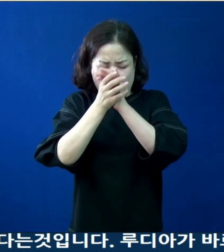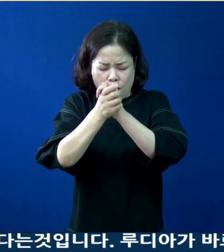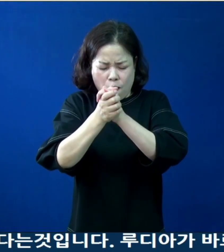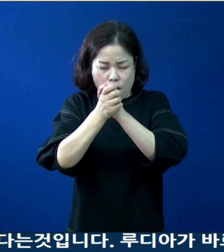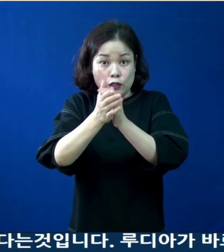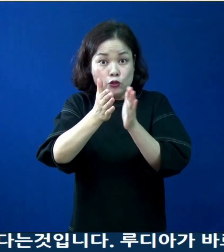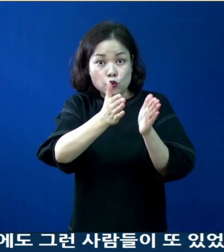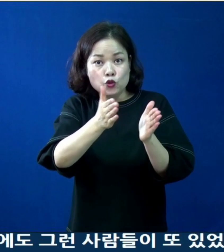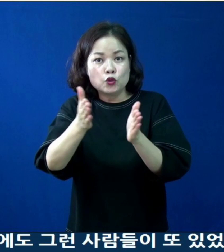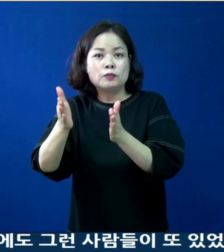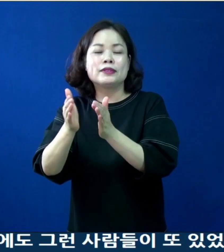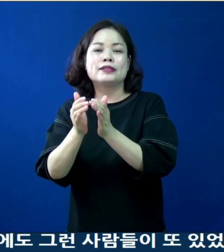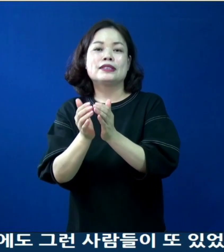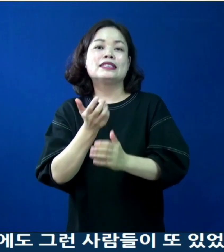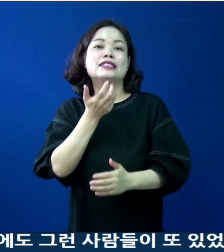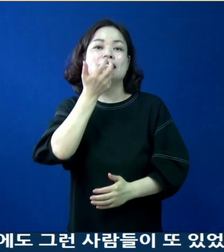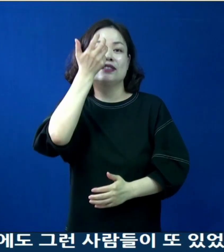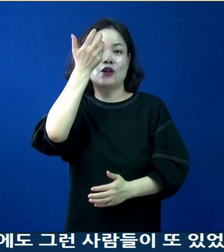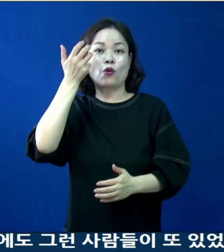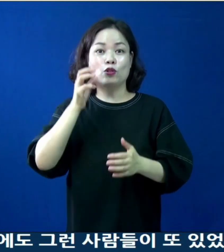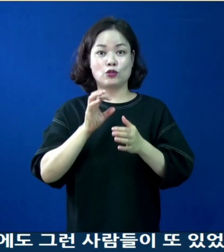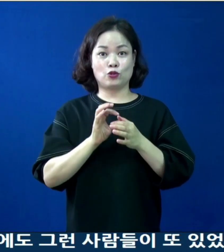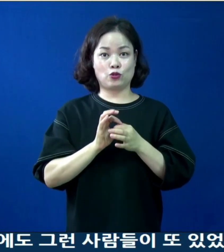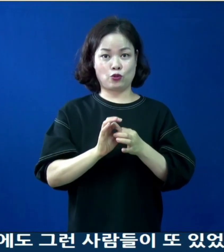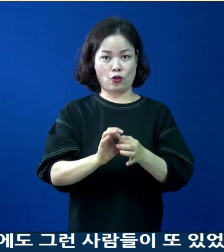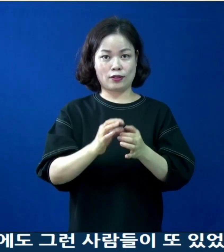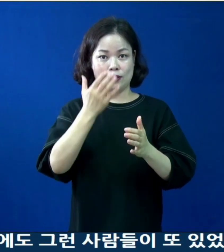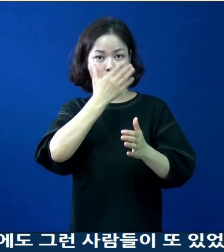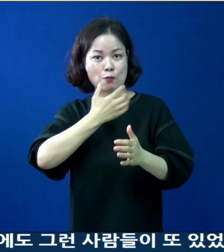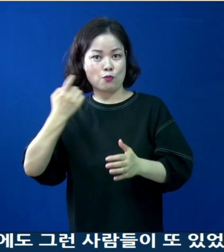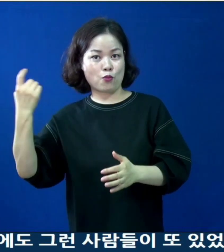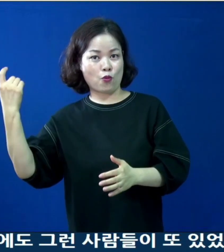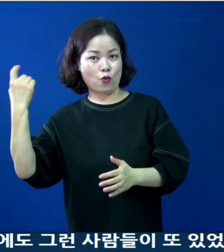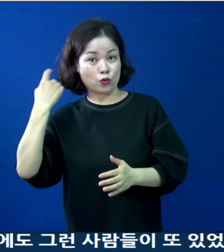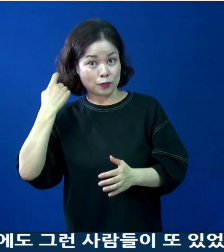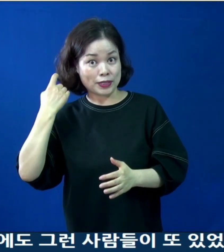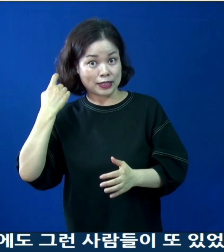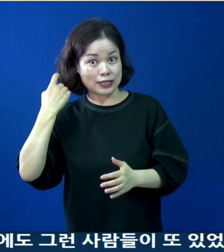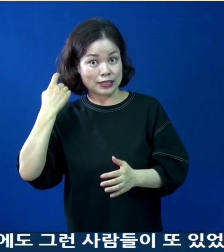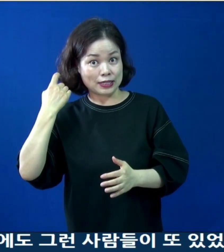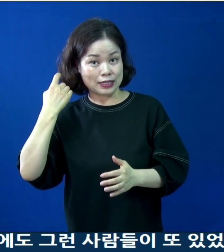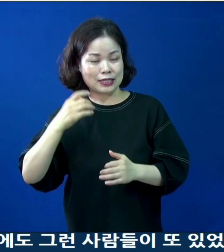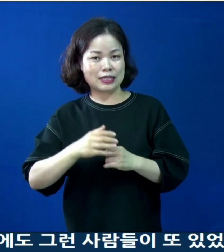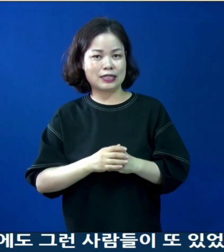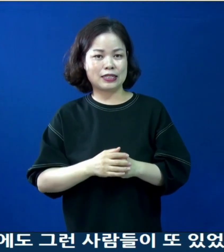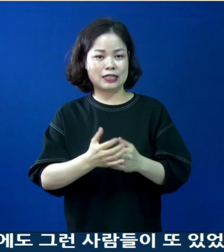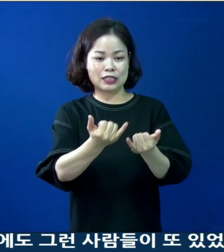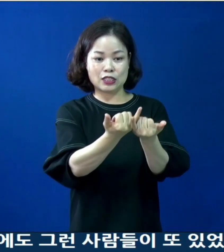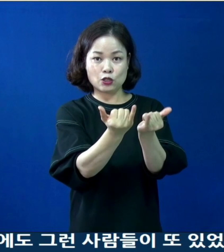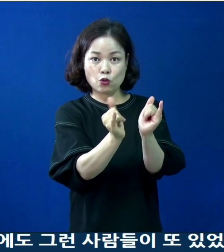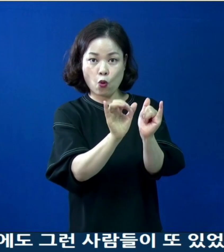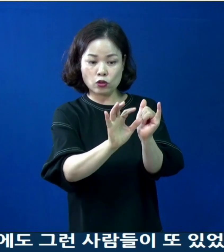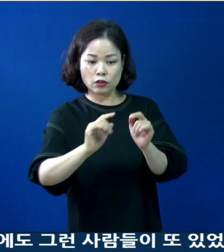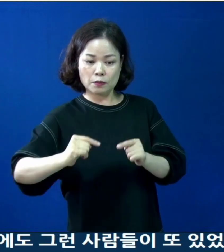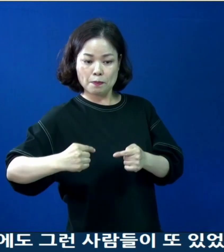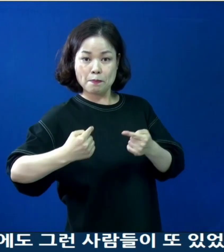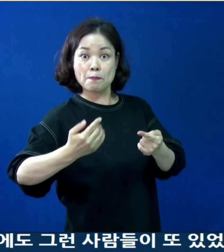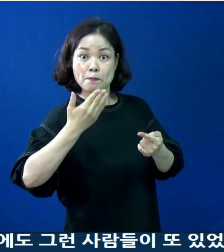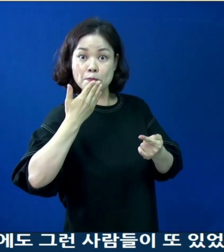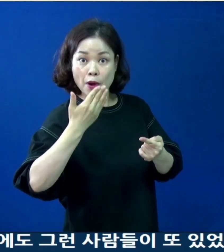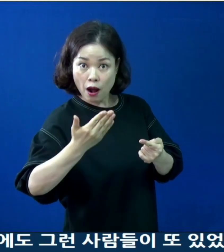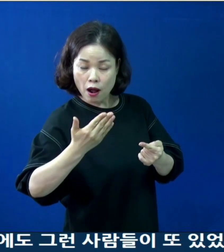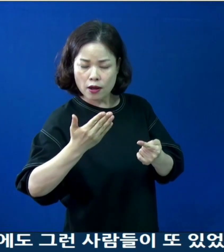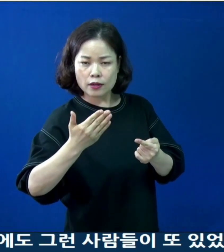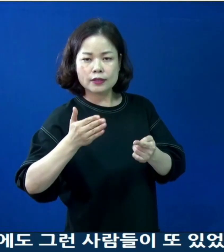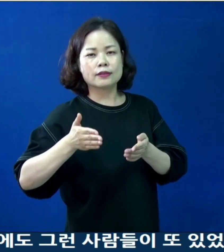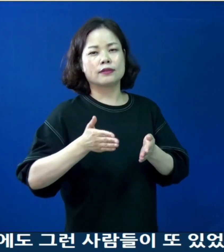말씀에 준비되어 있는 영혼들을 통해서 복음이 그 공동체로 진입할 수 있도록 하나님이